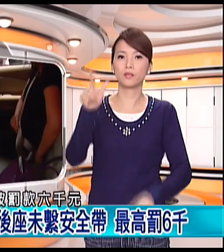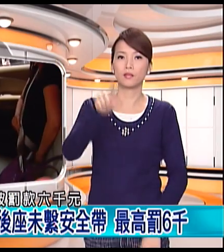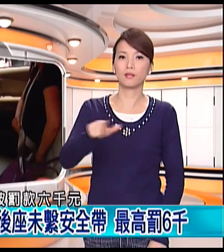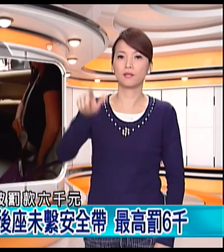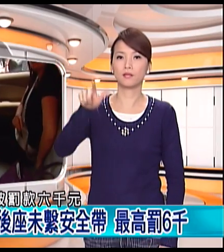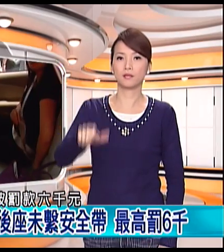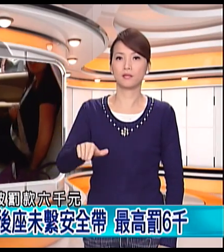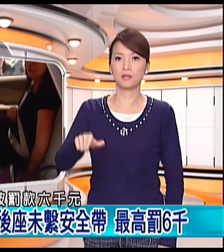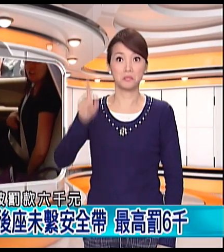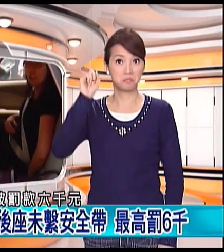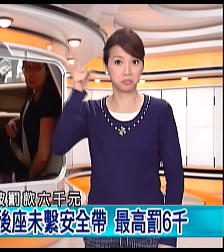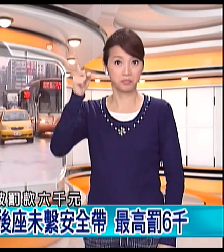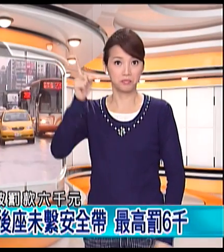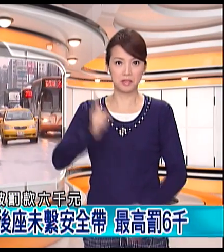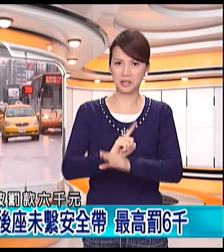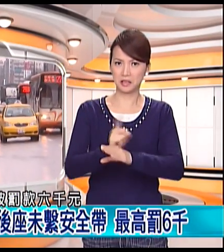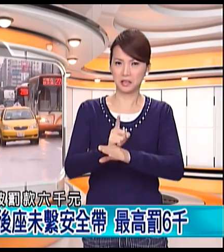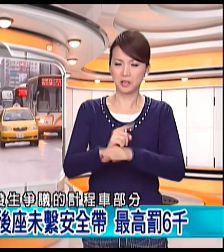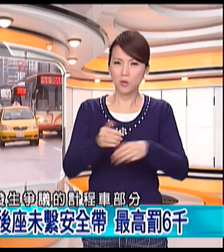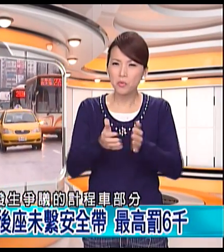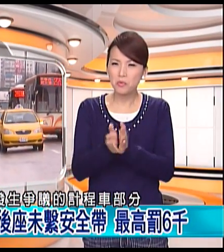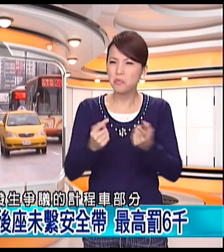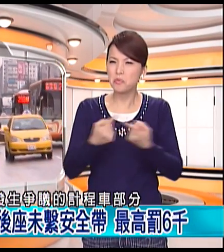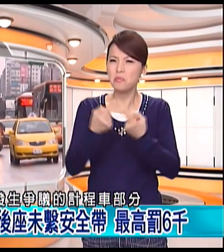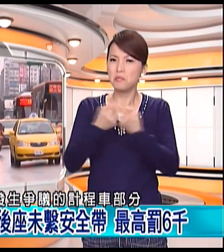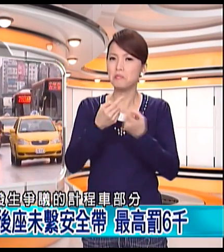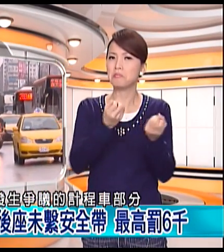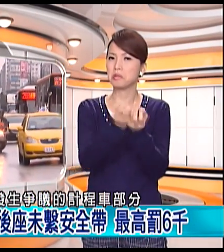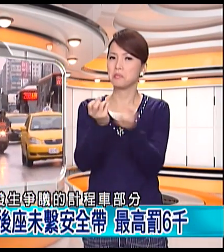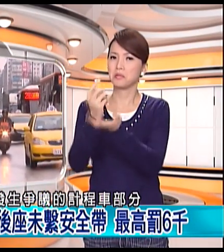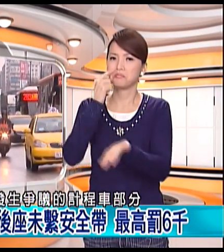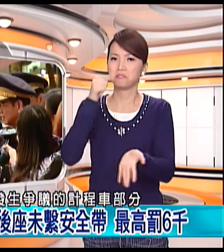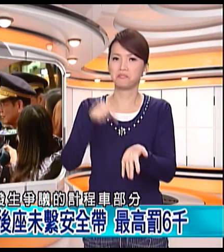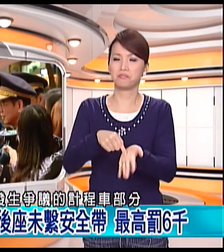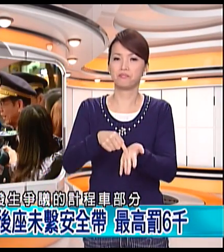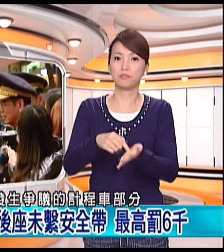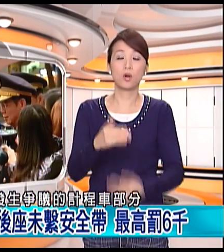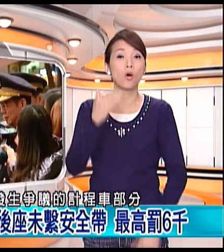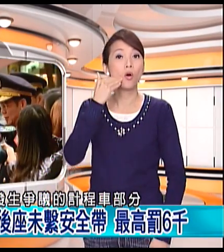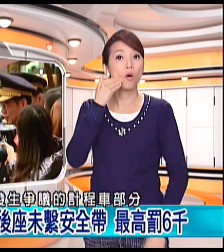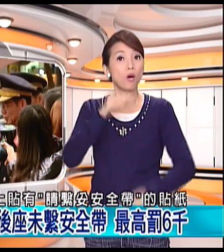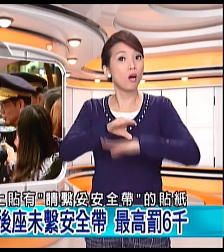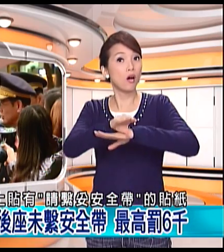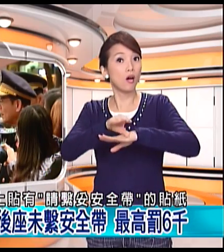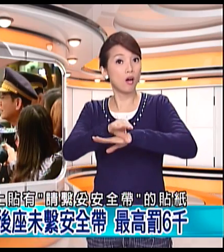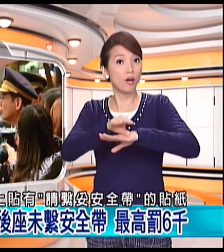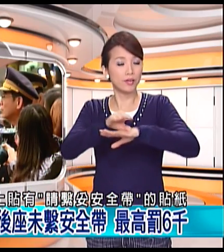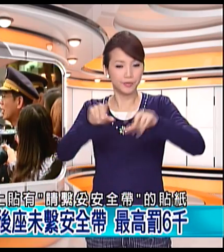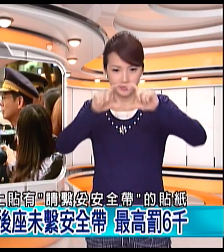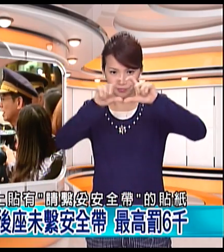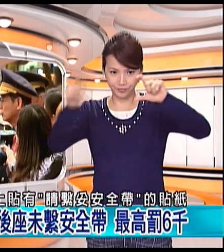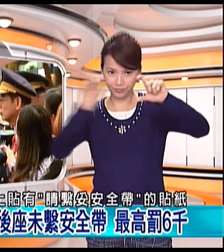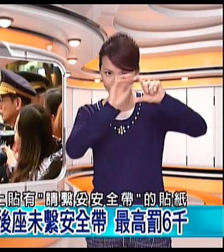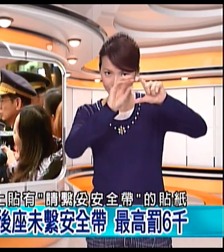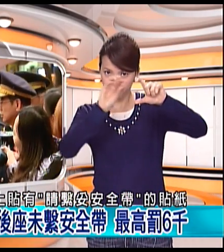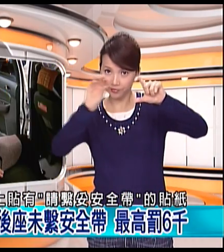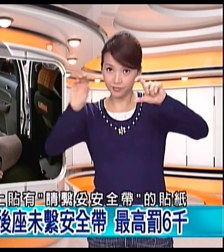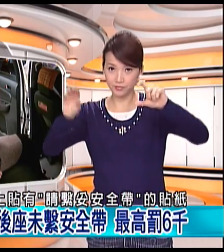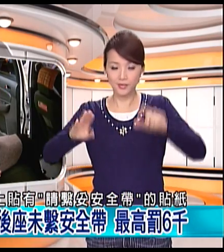被罚款6000元。而在容易发生争议的计程车部分，如果车上已经贴有请